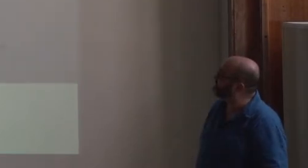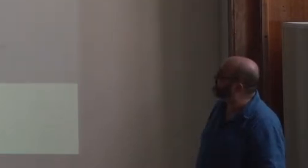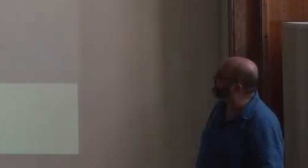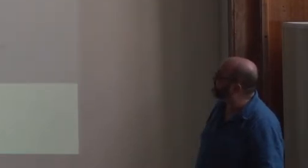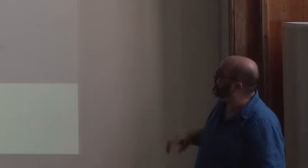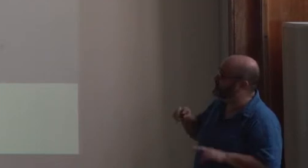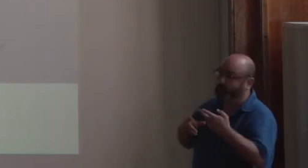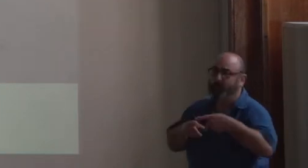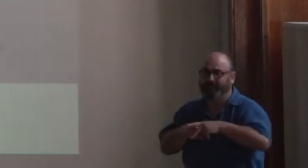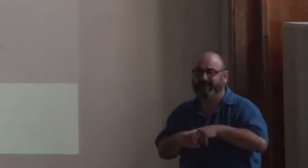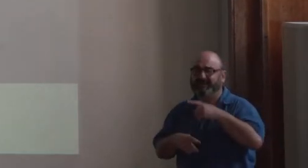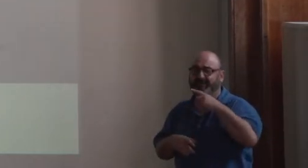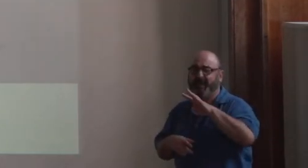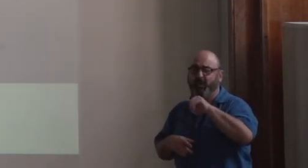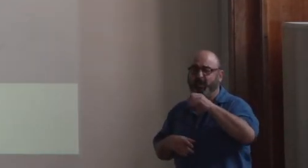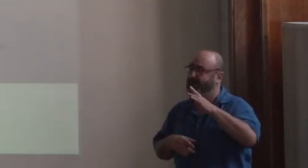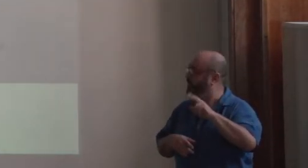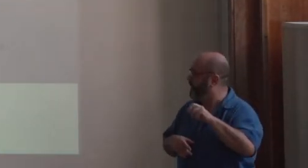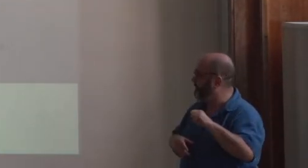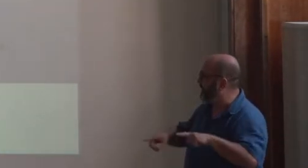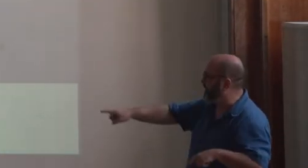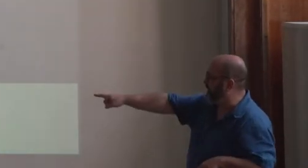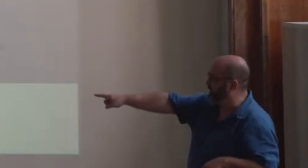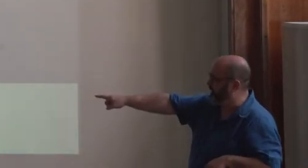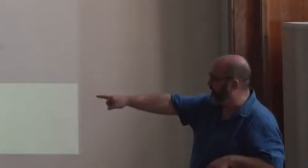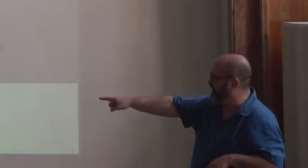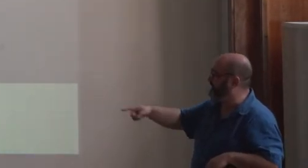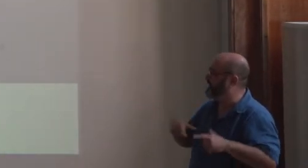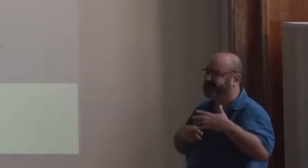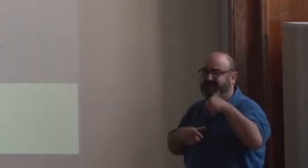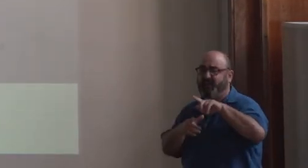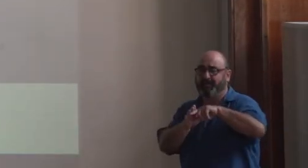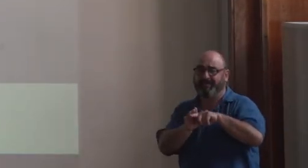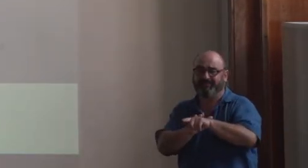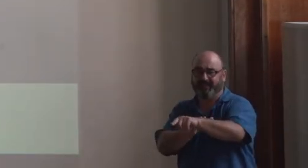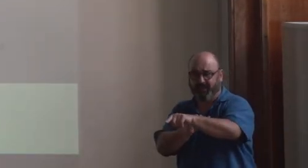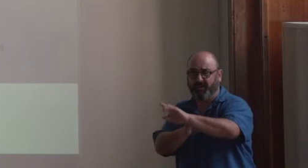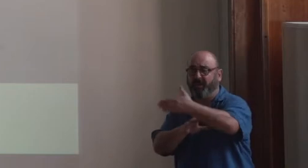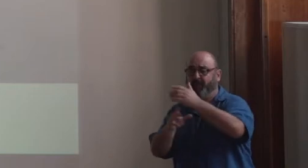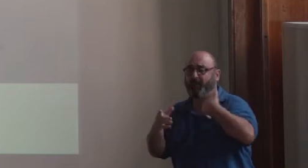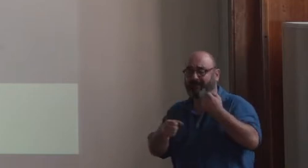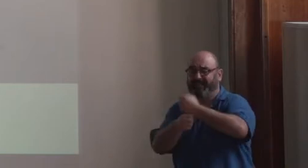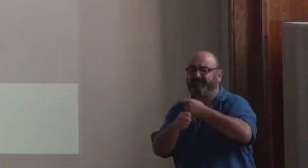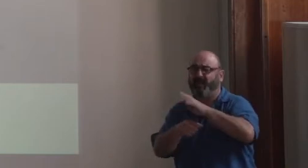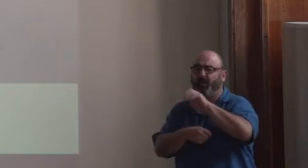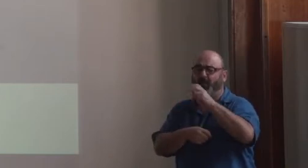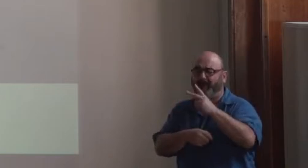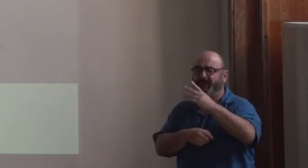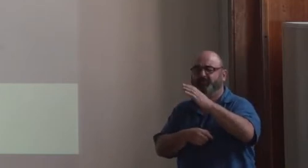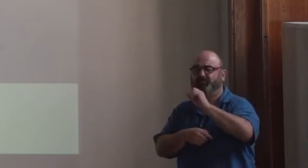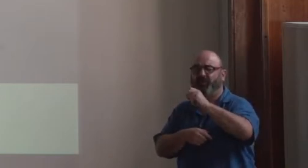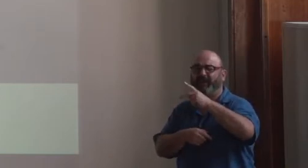Un outil assez chouette, ça s'appelle la WebRepl. Donc c'est un outil dans le browser qui vous permet de vous connecter en WebSocket à votre